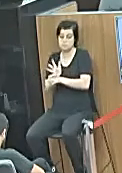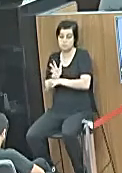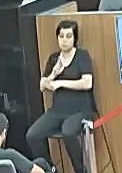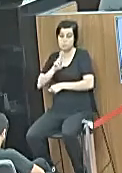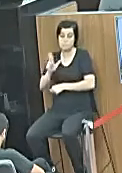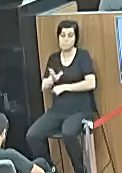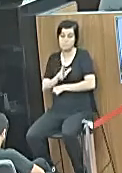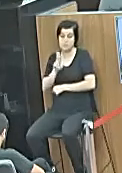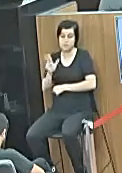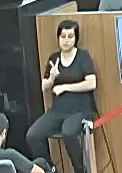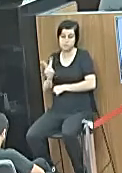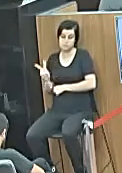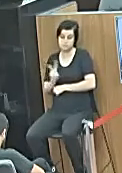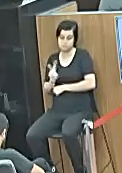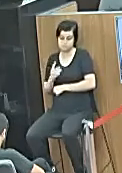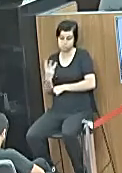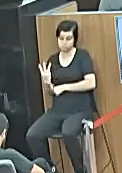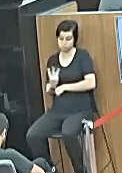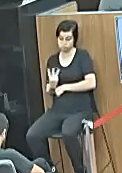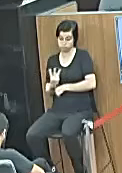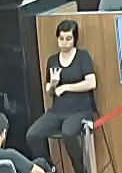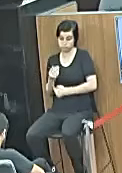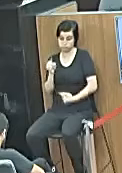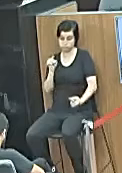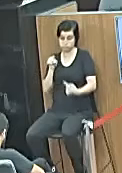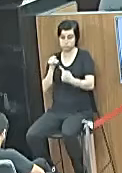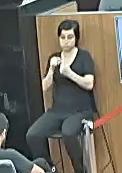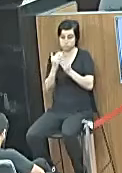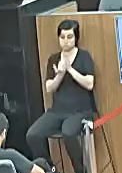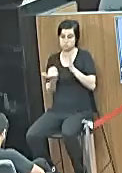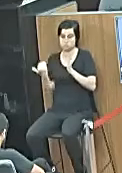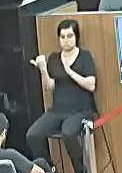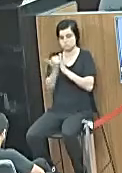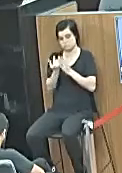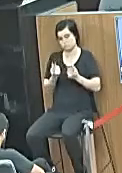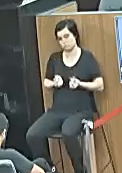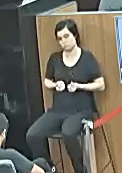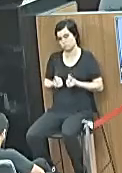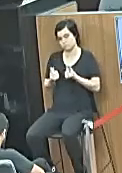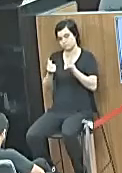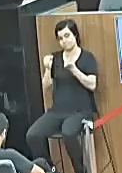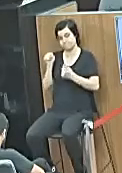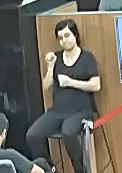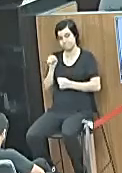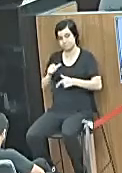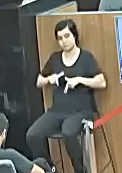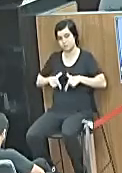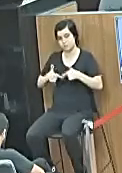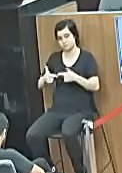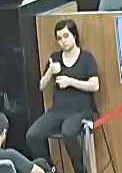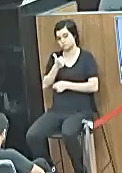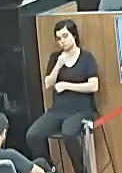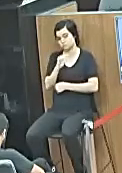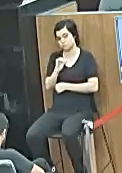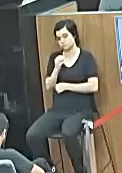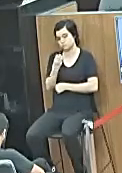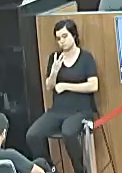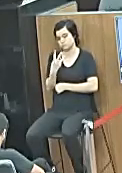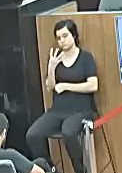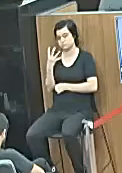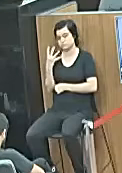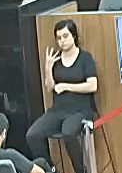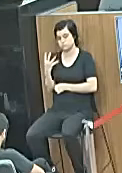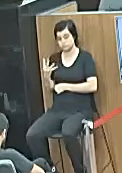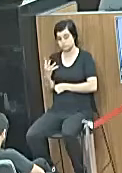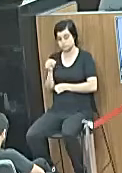com definição de metas física e financeira na ação 10 34 cid